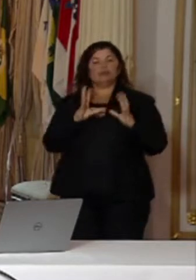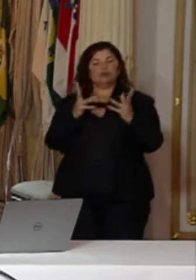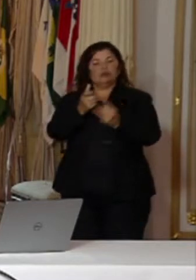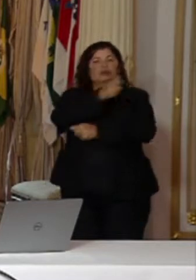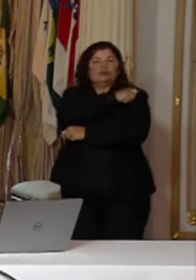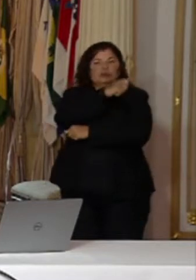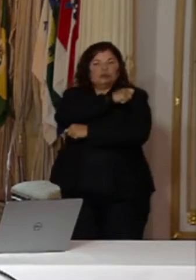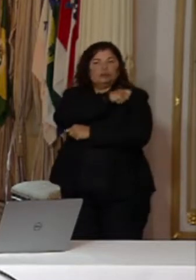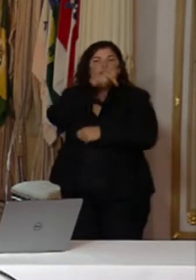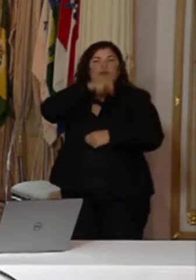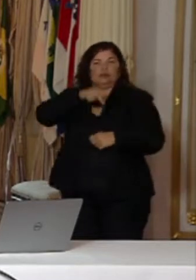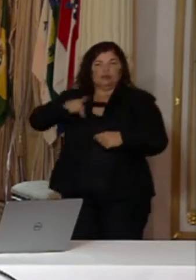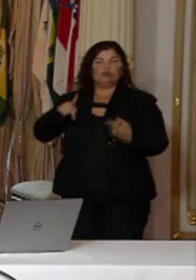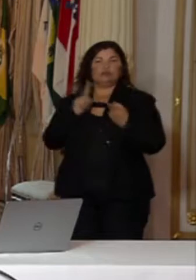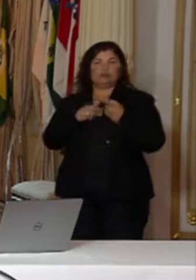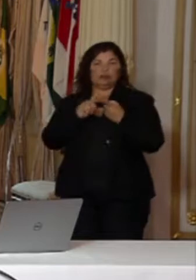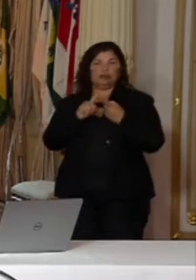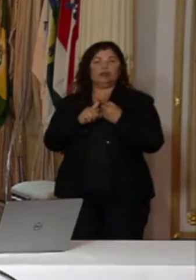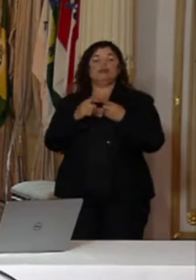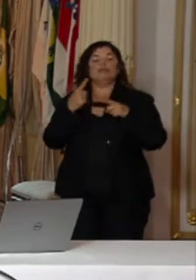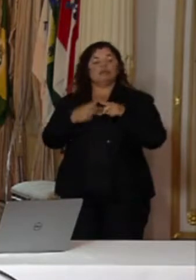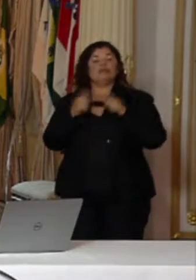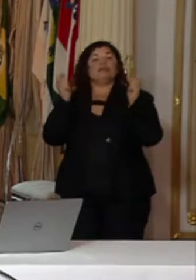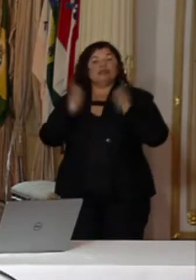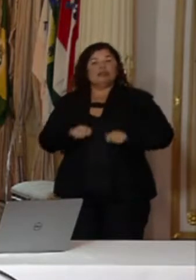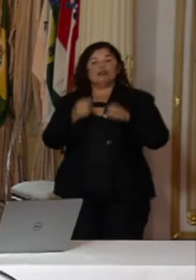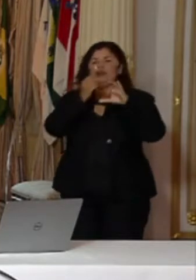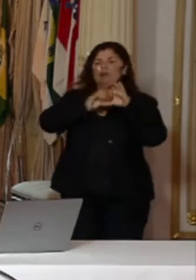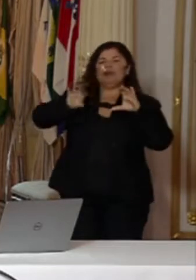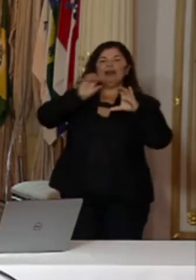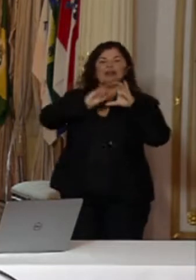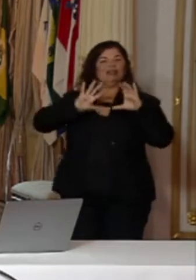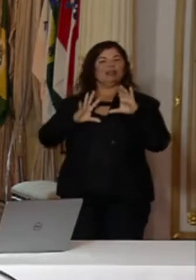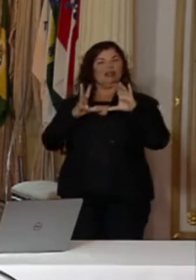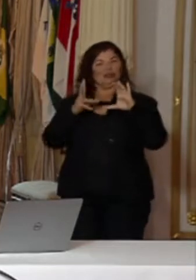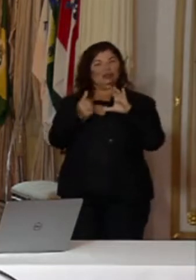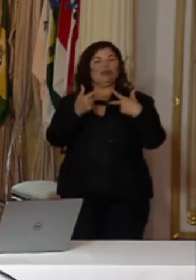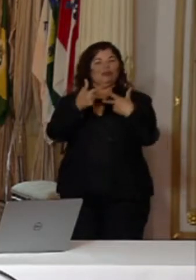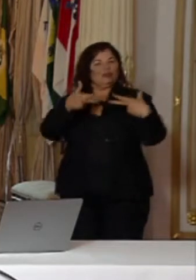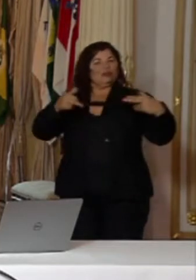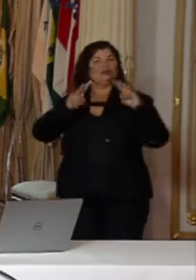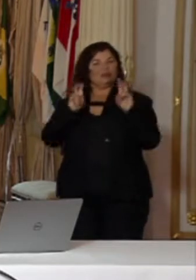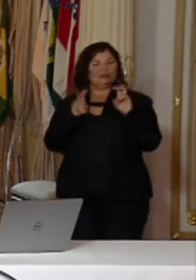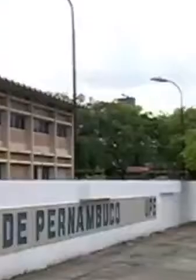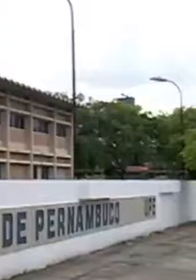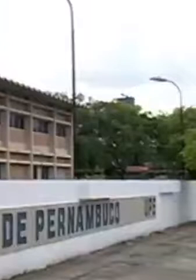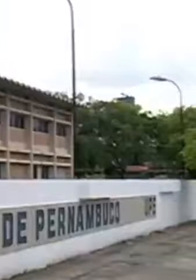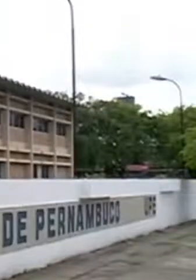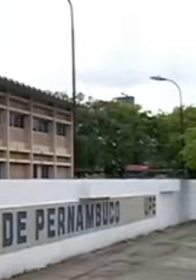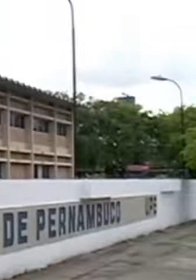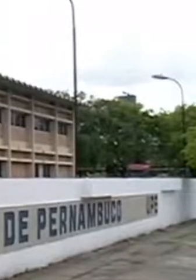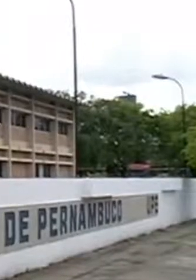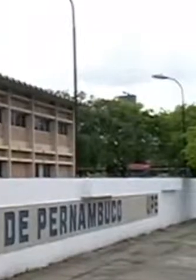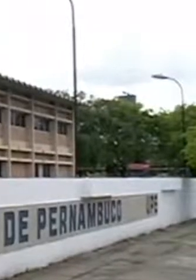nossos estudantes e professores permitindo que eles compartilhem todos os conteúdos necessários no ensino não presencial